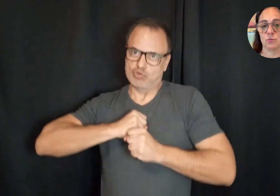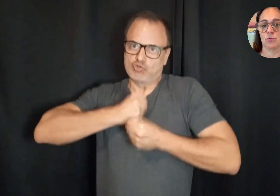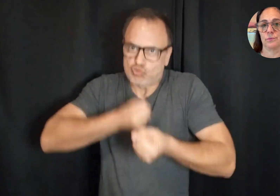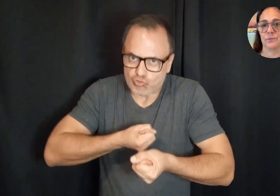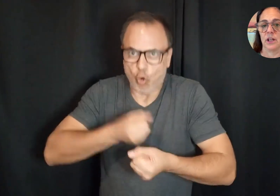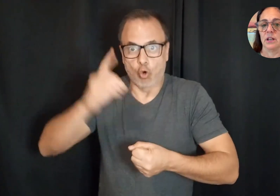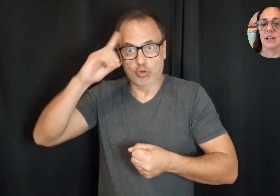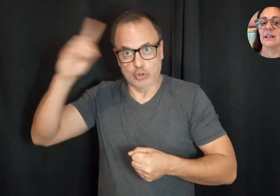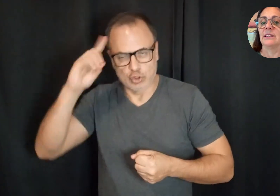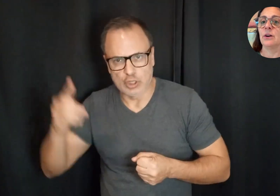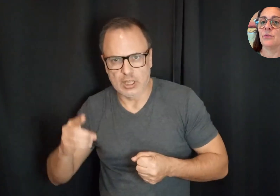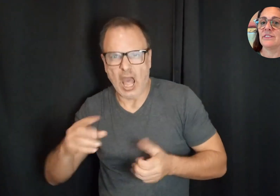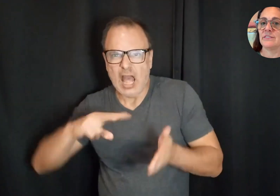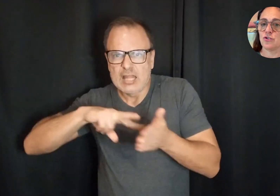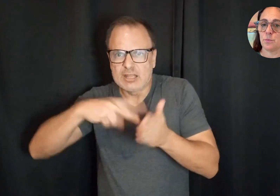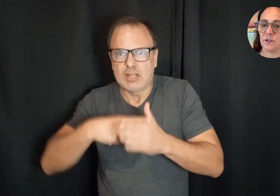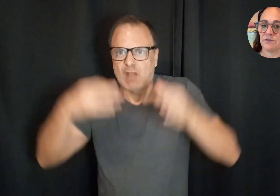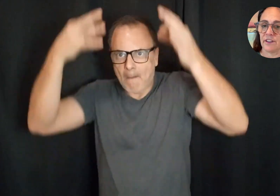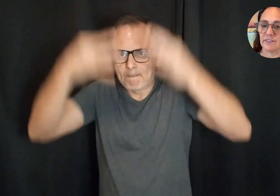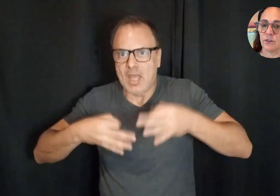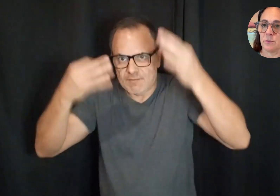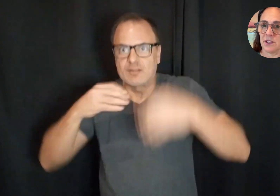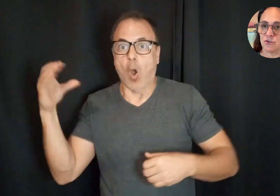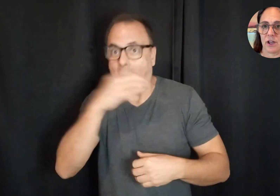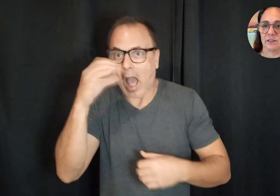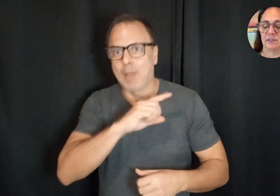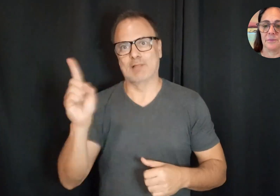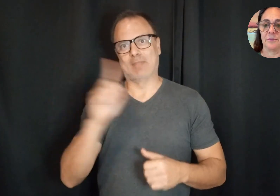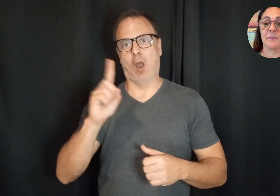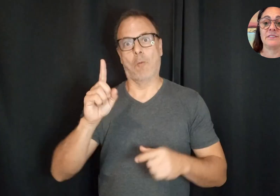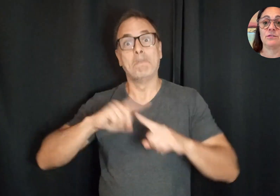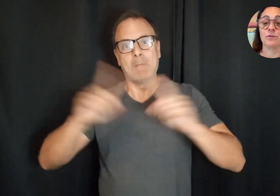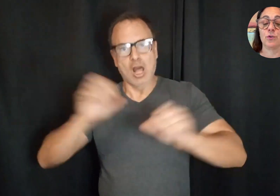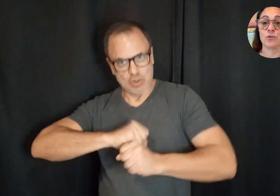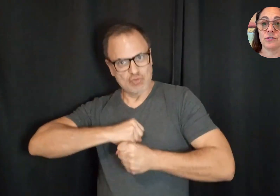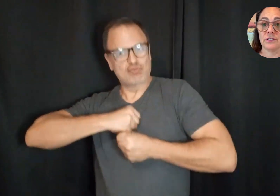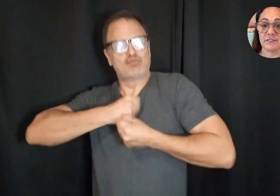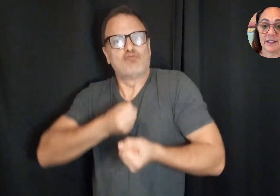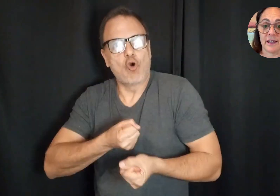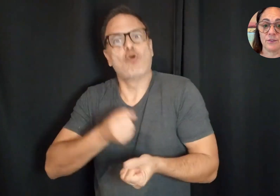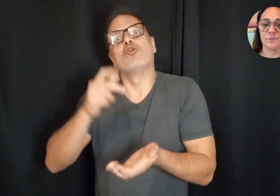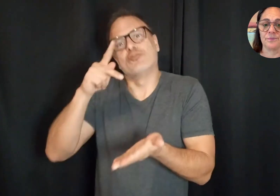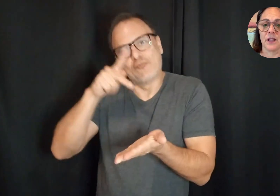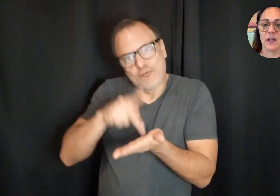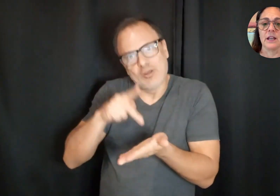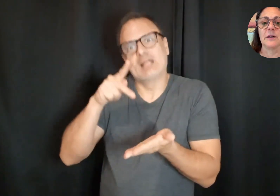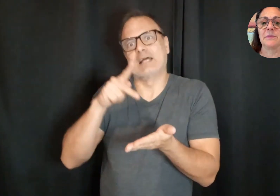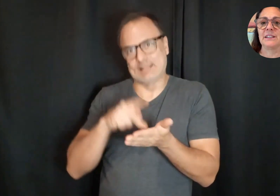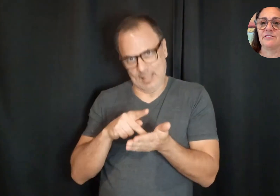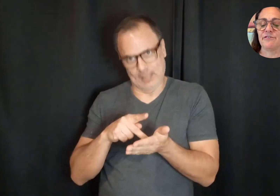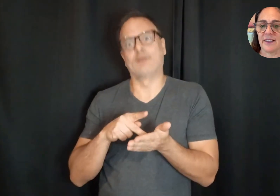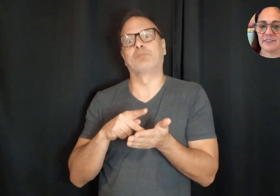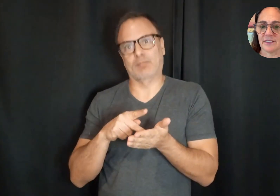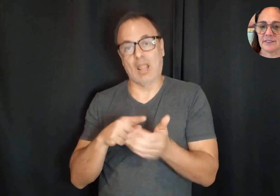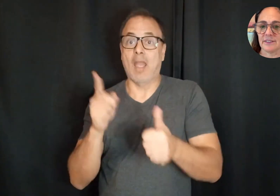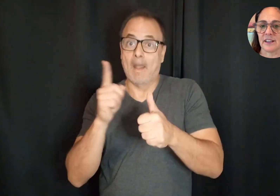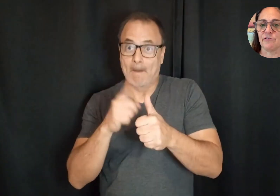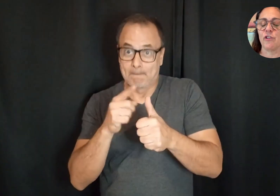contínuo. Não exige perfeição imediata, mas esforço sincero. Manifesta-se na